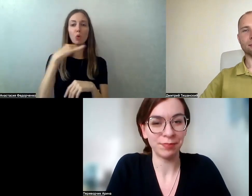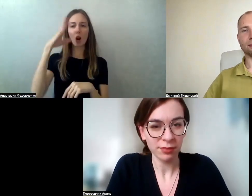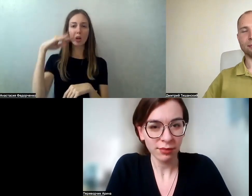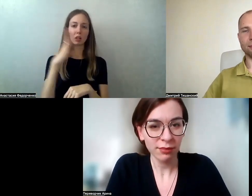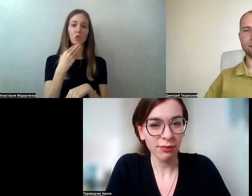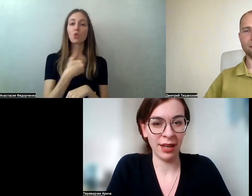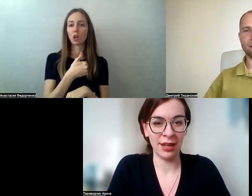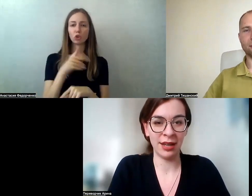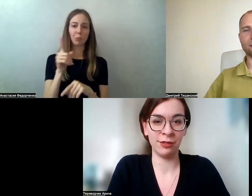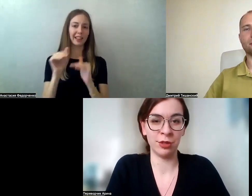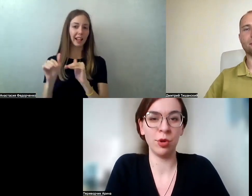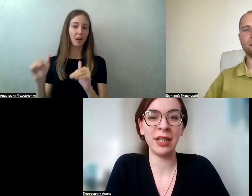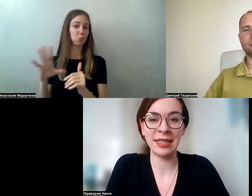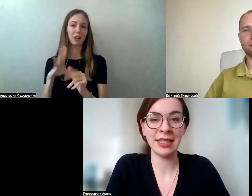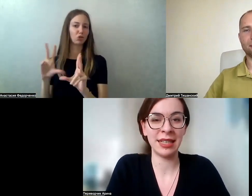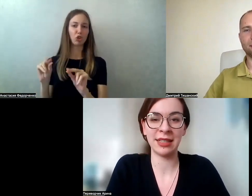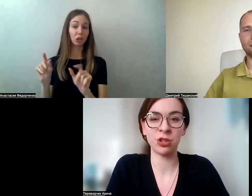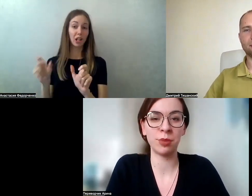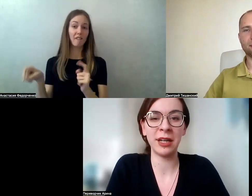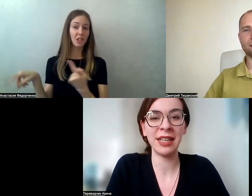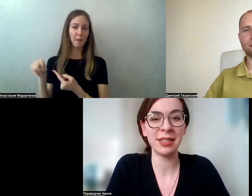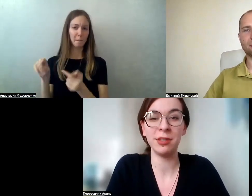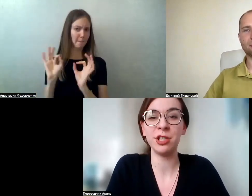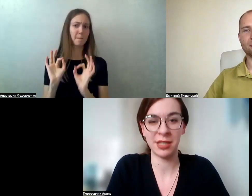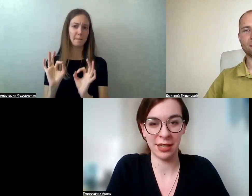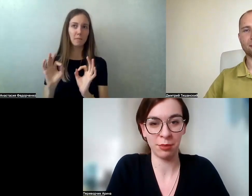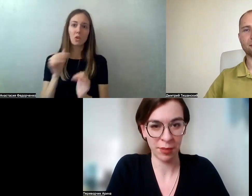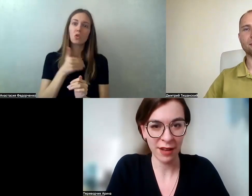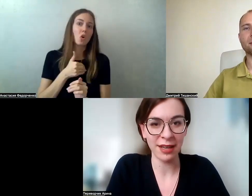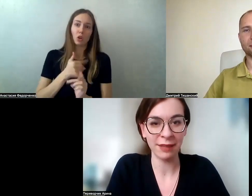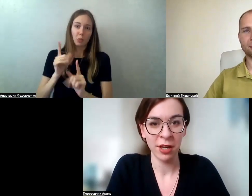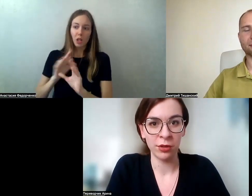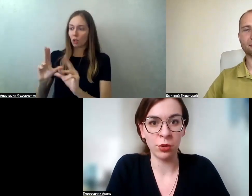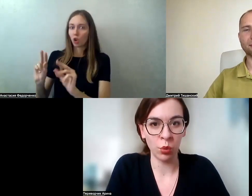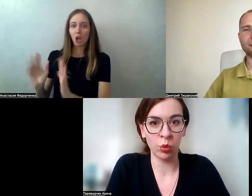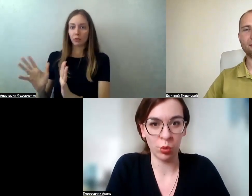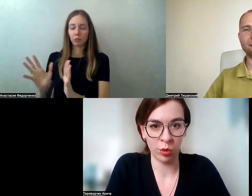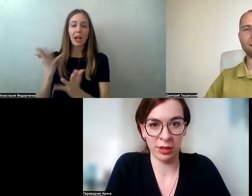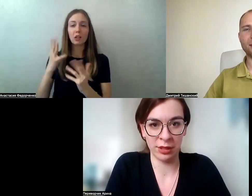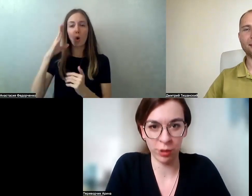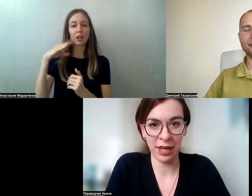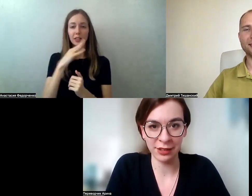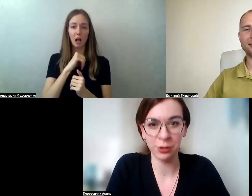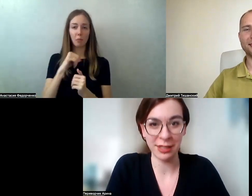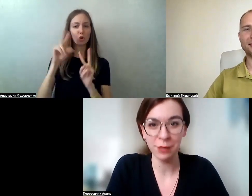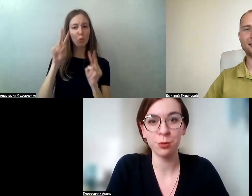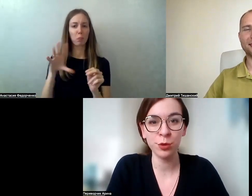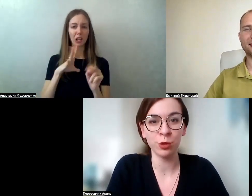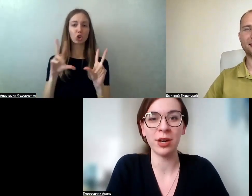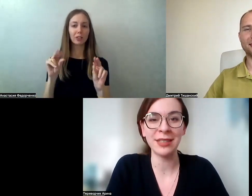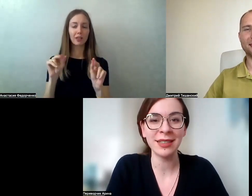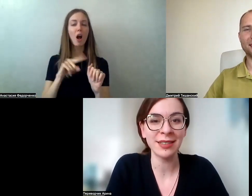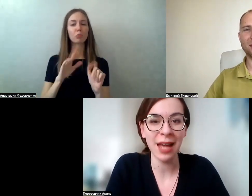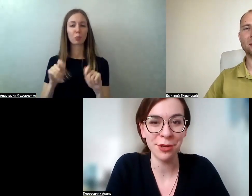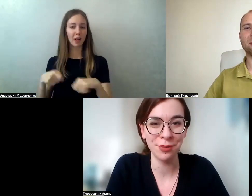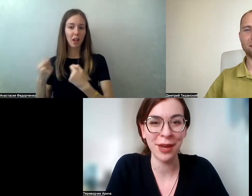как. Вот многие родители хотят, чтобы их дети были счастливыми, правильно? Ну, хотят, пусть будут,